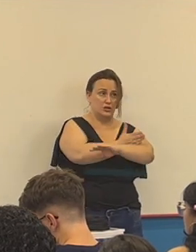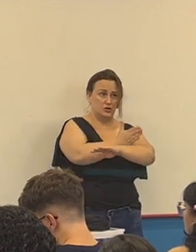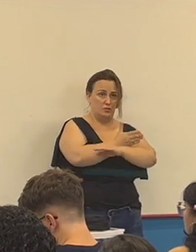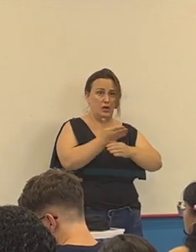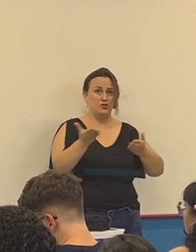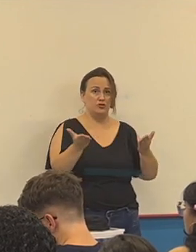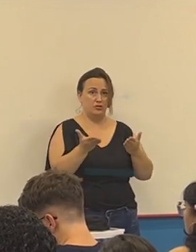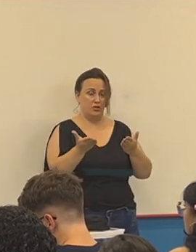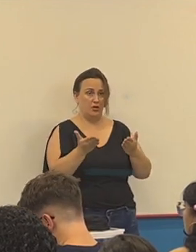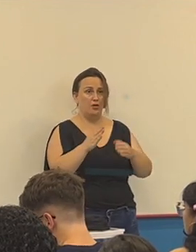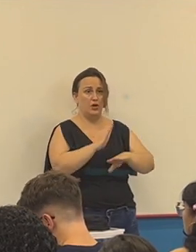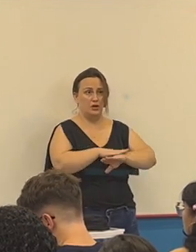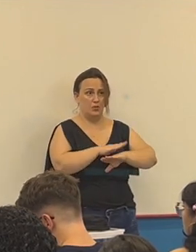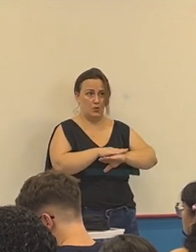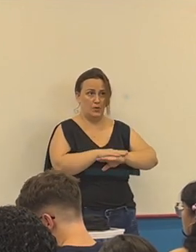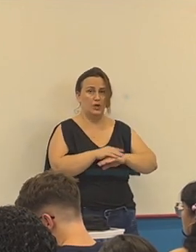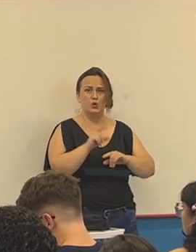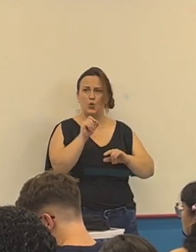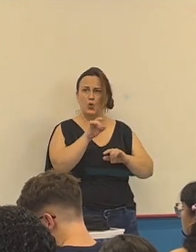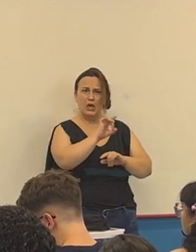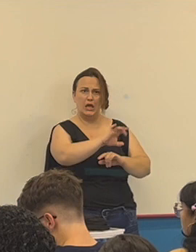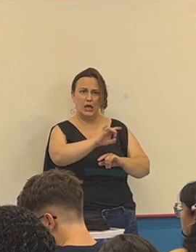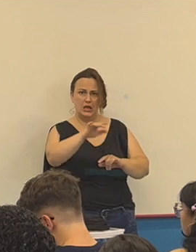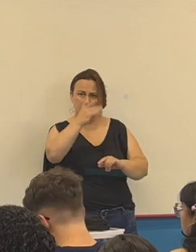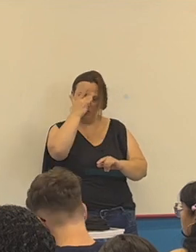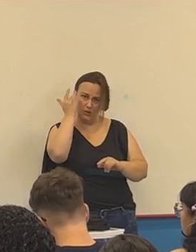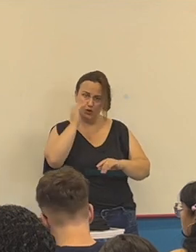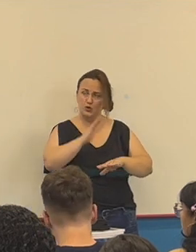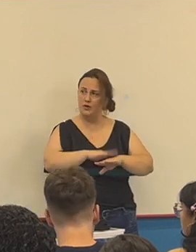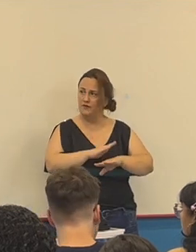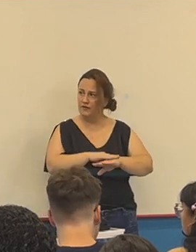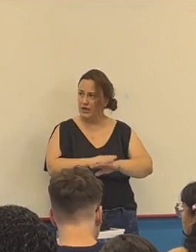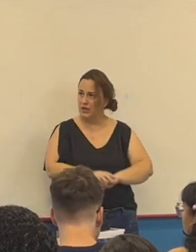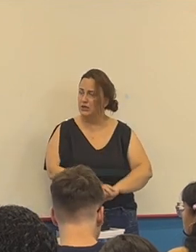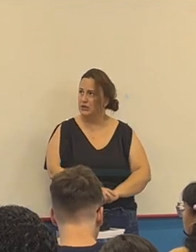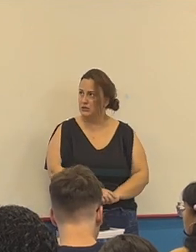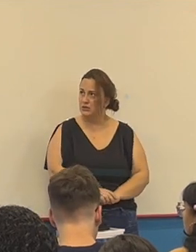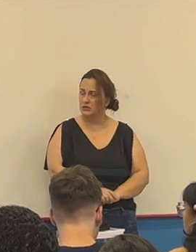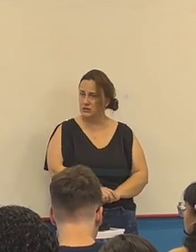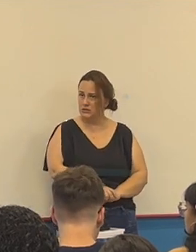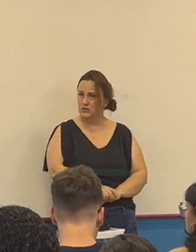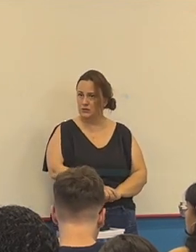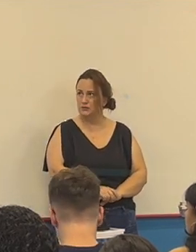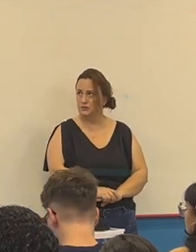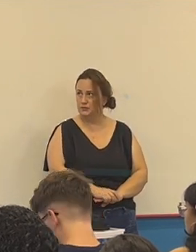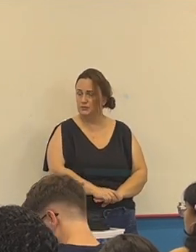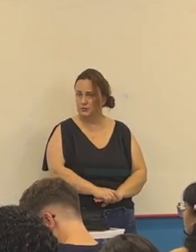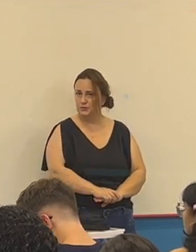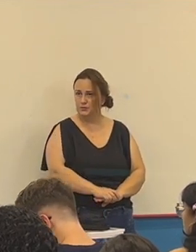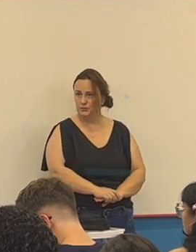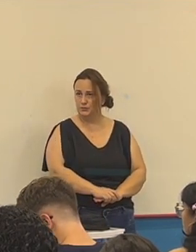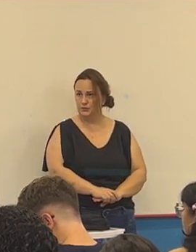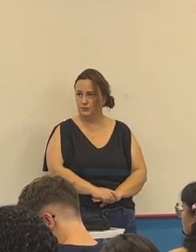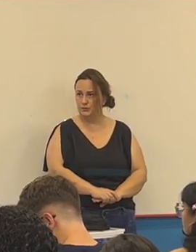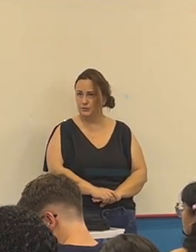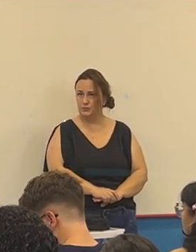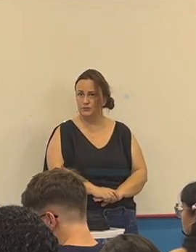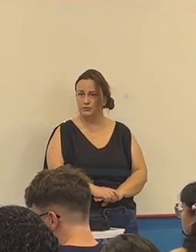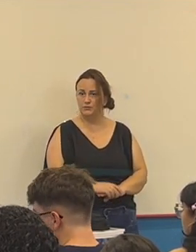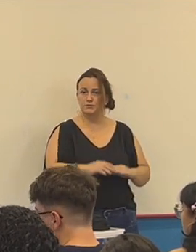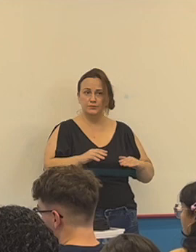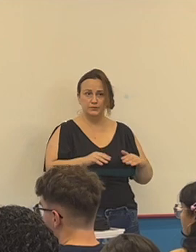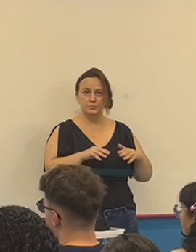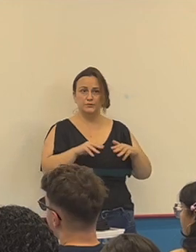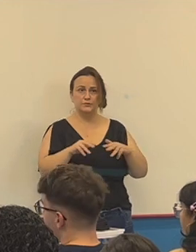até agora. O que, que esses pintores fizeram, que a maioria era bancada para questões religiosas,